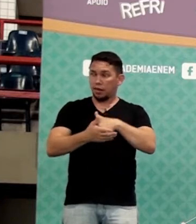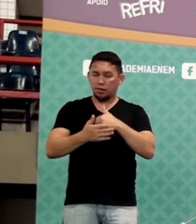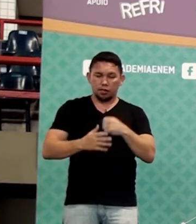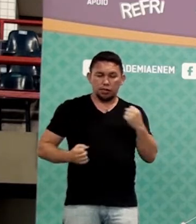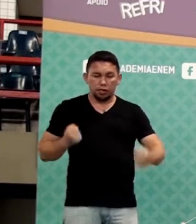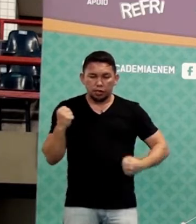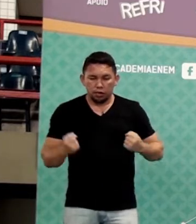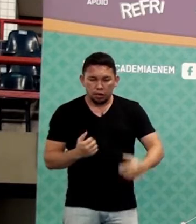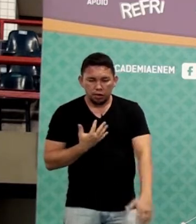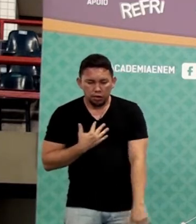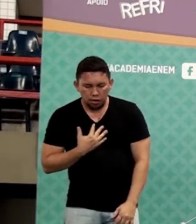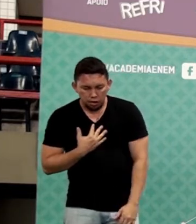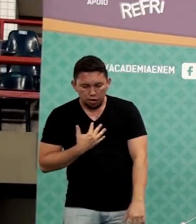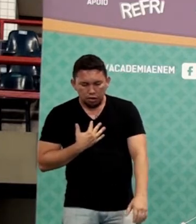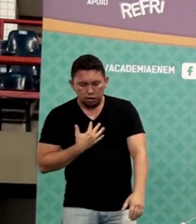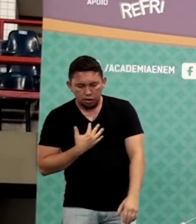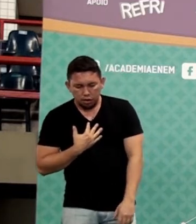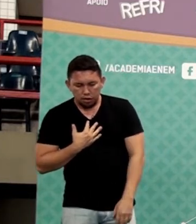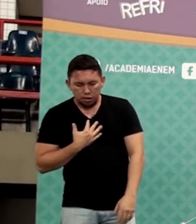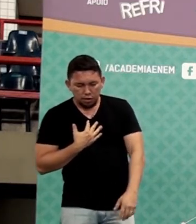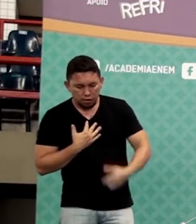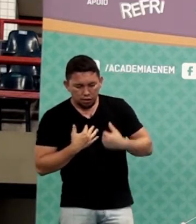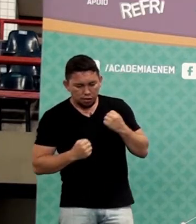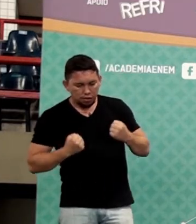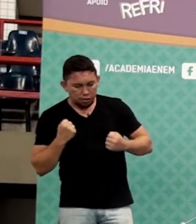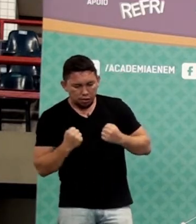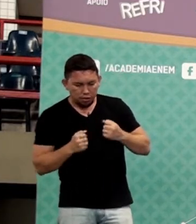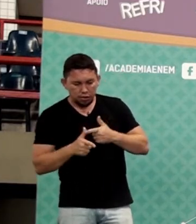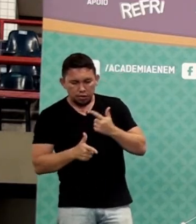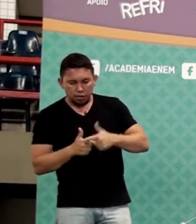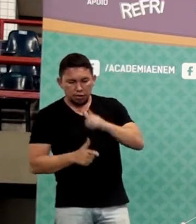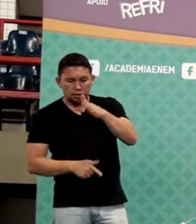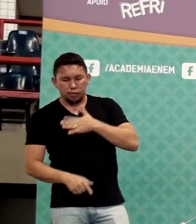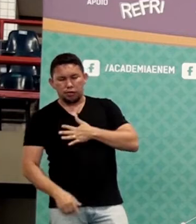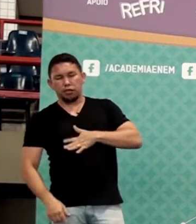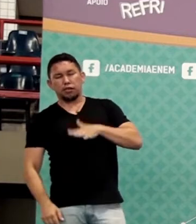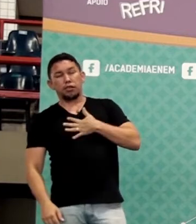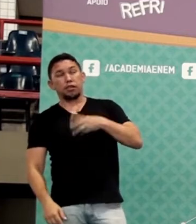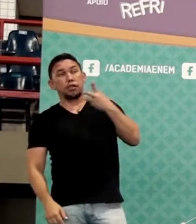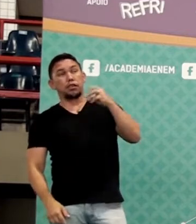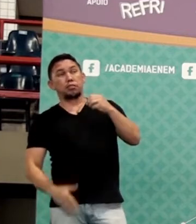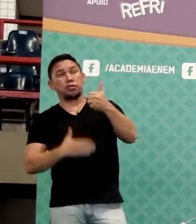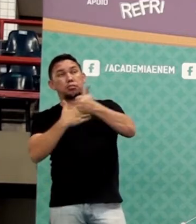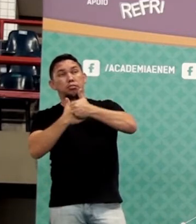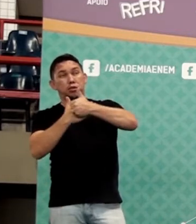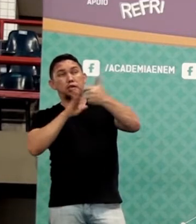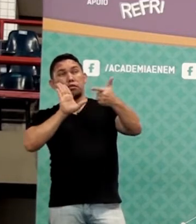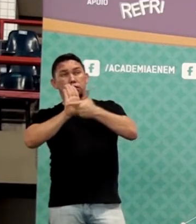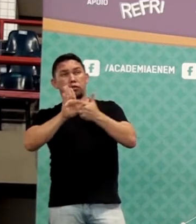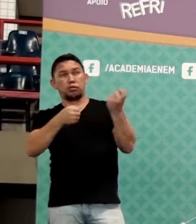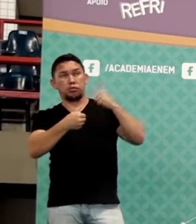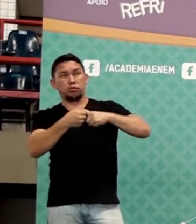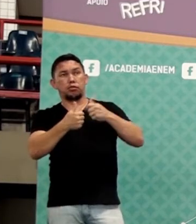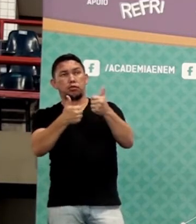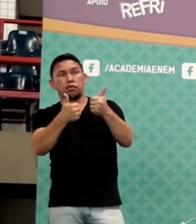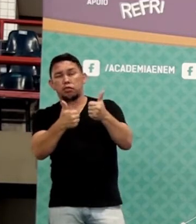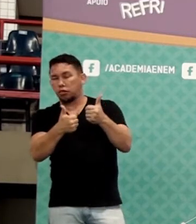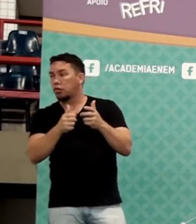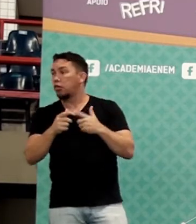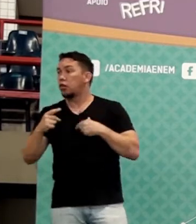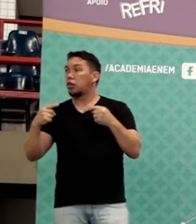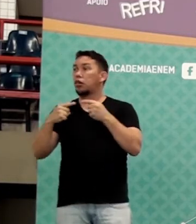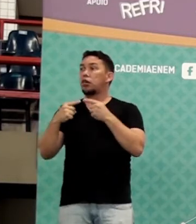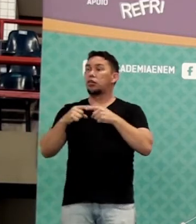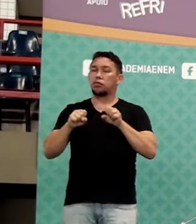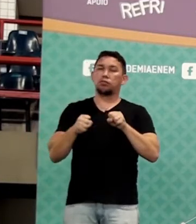carreira morre. Só corre na primeira bola. Para ele correr de novo tem que esperar uma meia hora, é o segundo tempo. Então isso é a questão